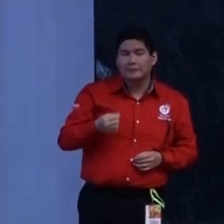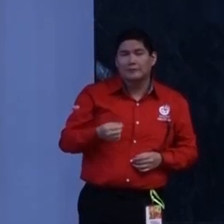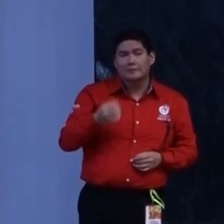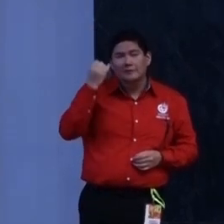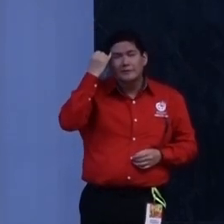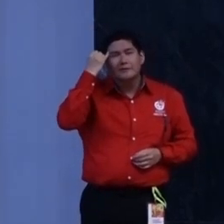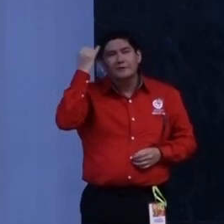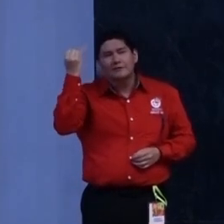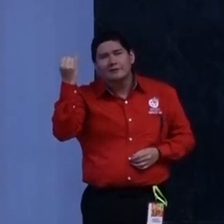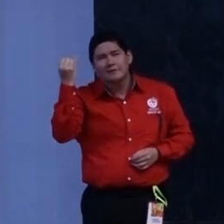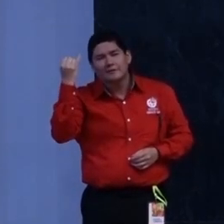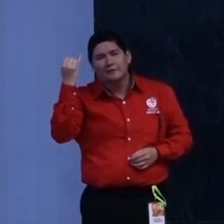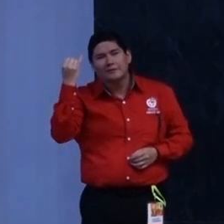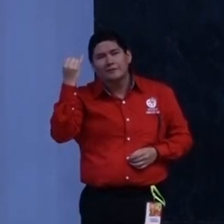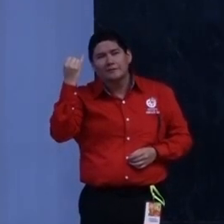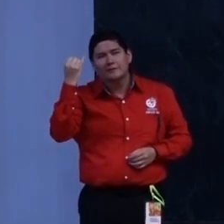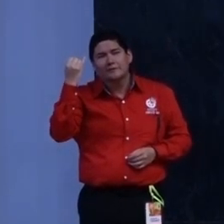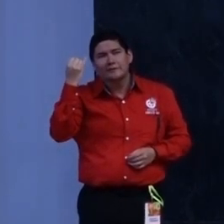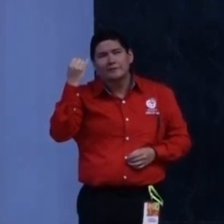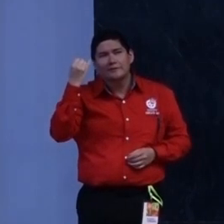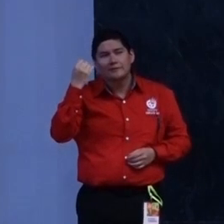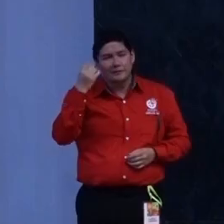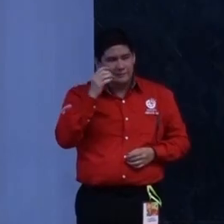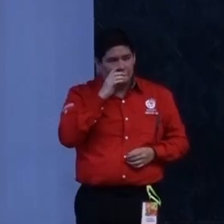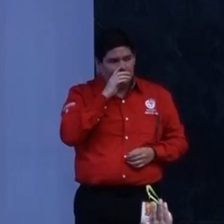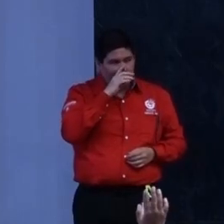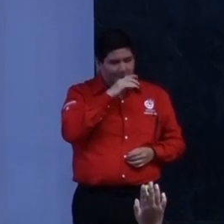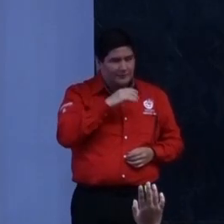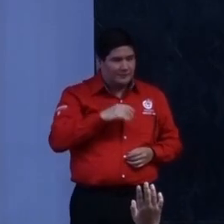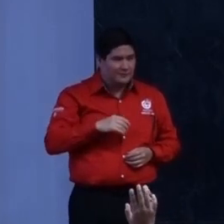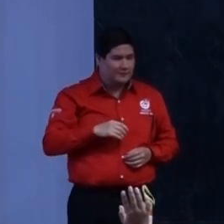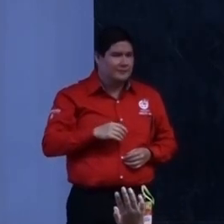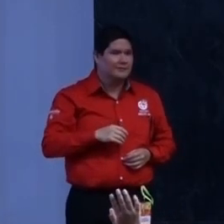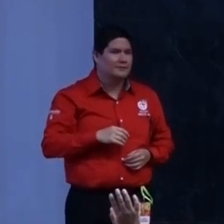a ver, ¿quién es el profesor de aquí?